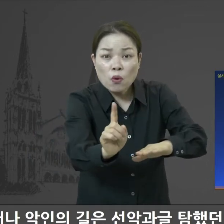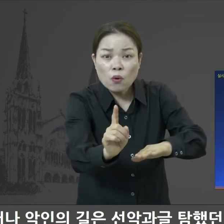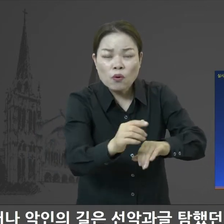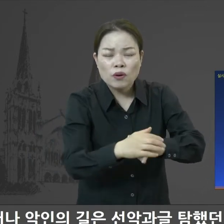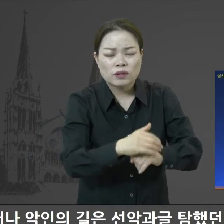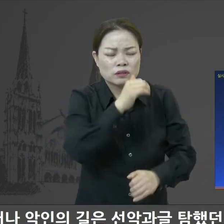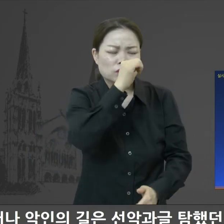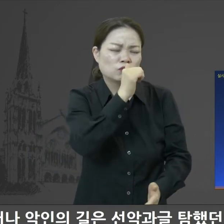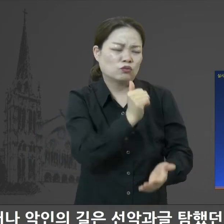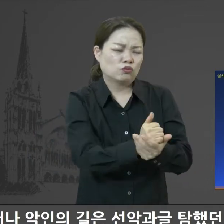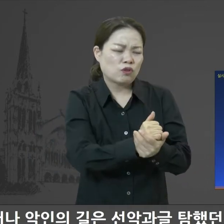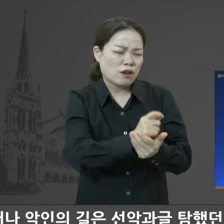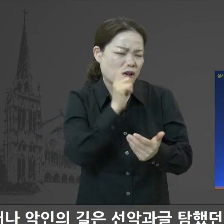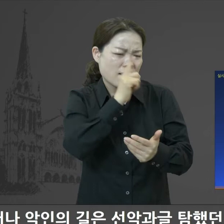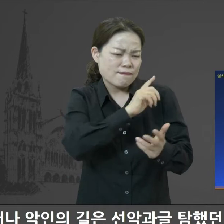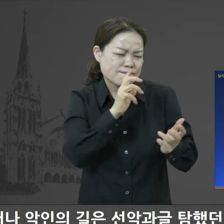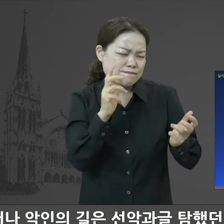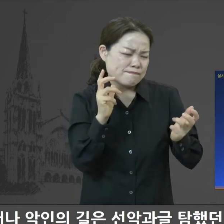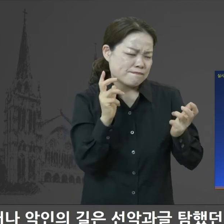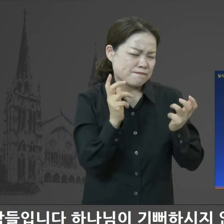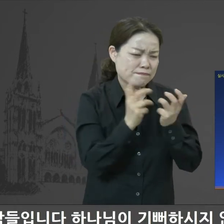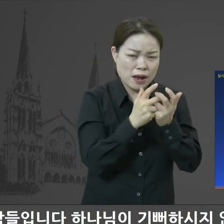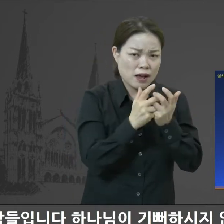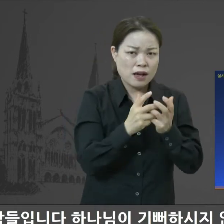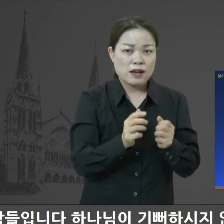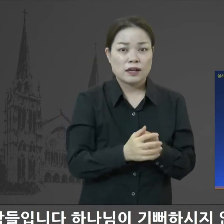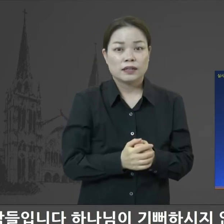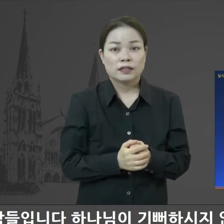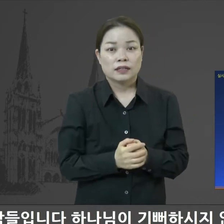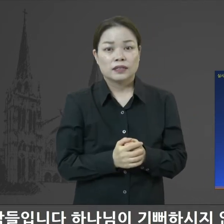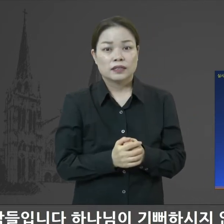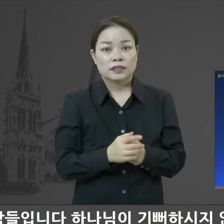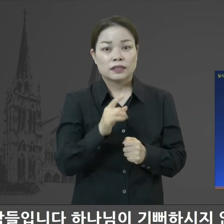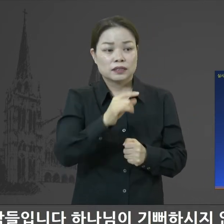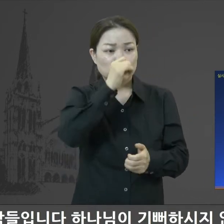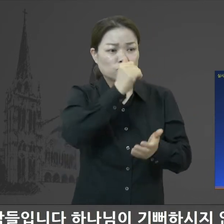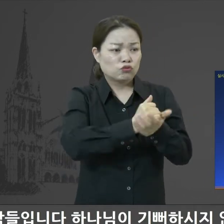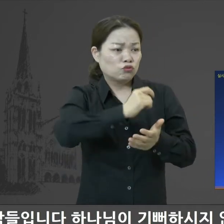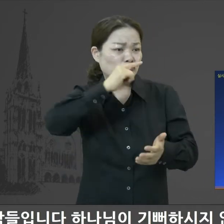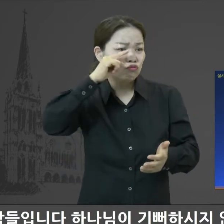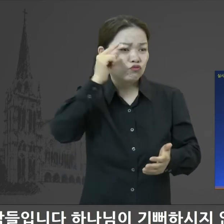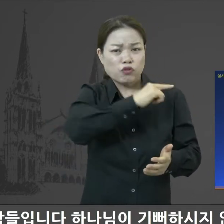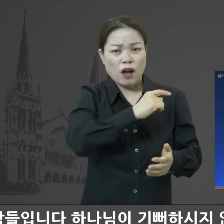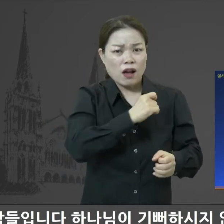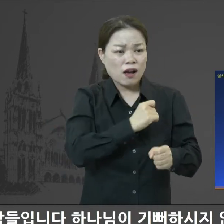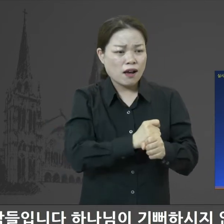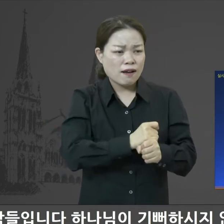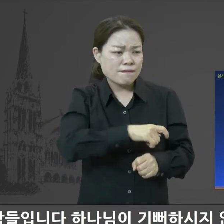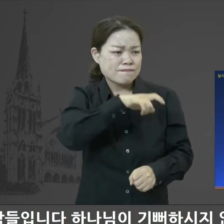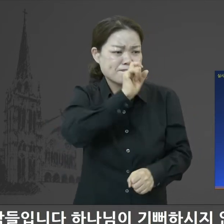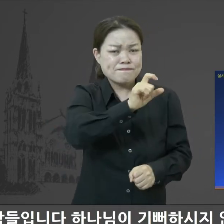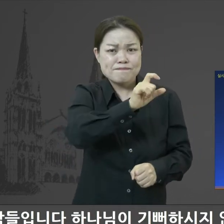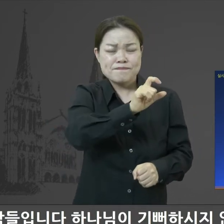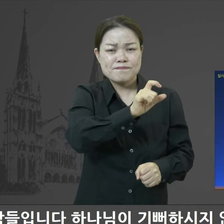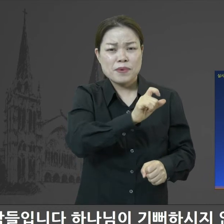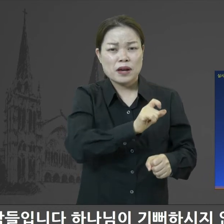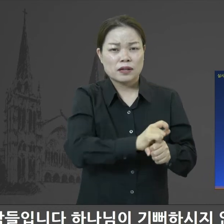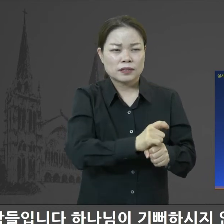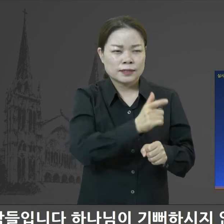넘쳐납니까? 죄악만 넘쳐게 되는 것이죠. 그리고 그 죄악이 딱딱하게 굳어져서